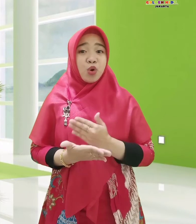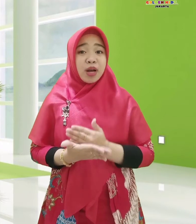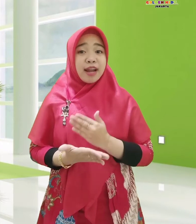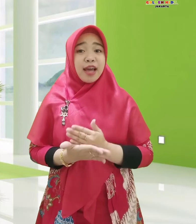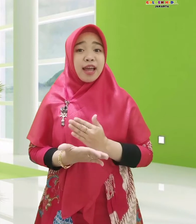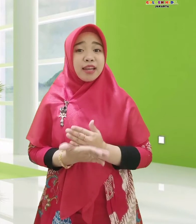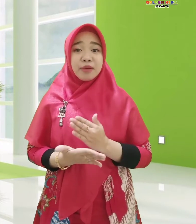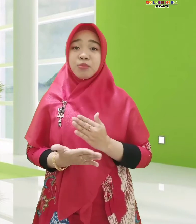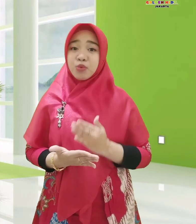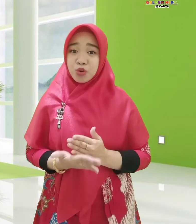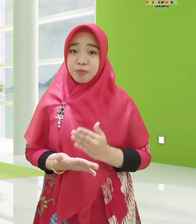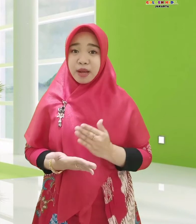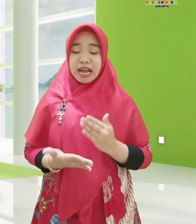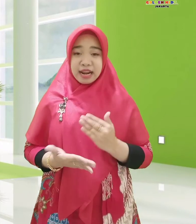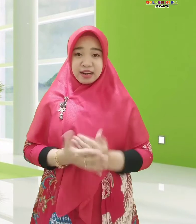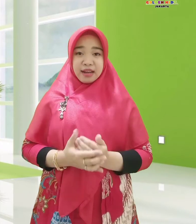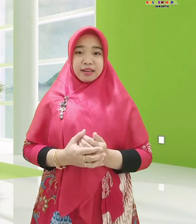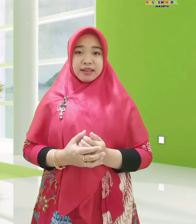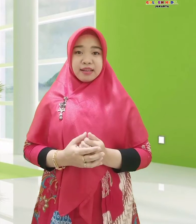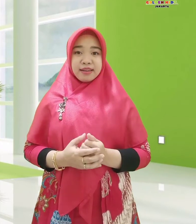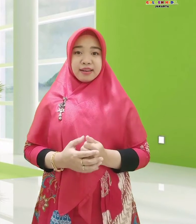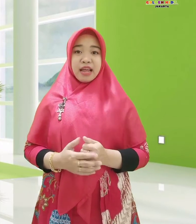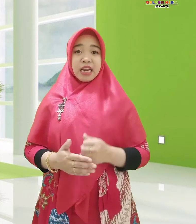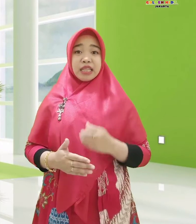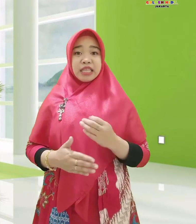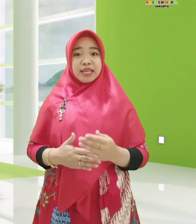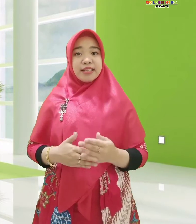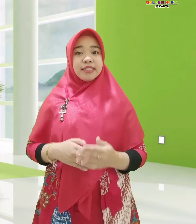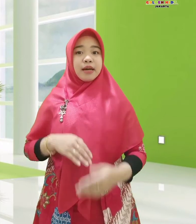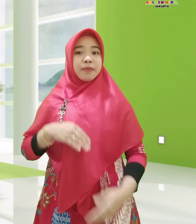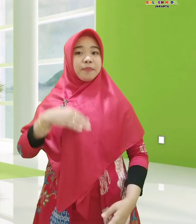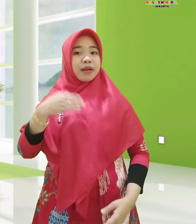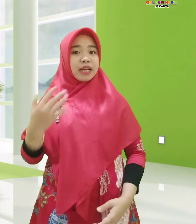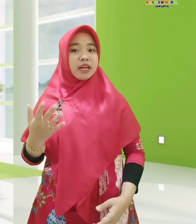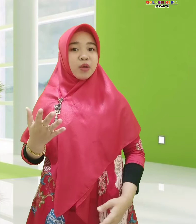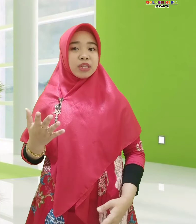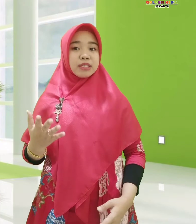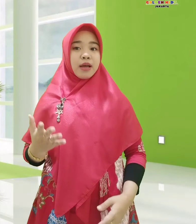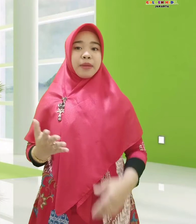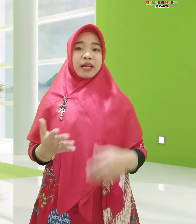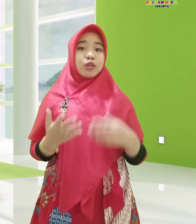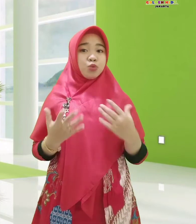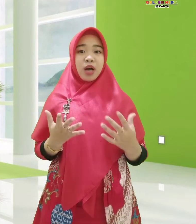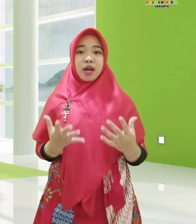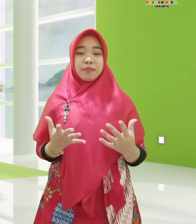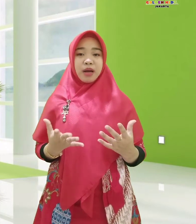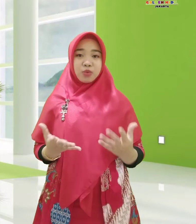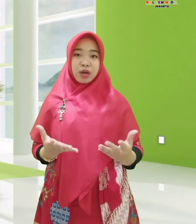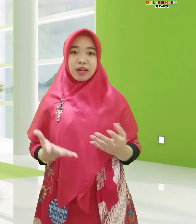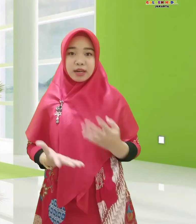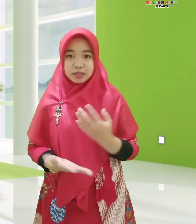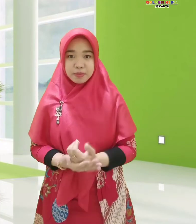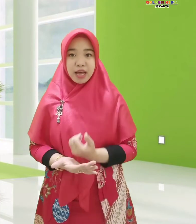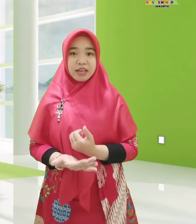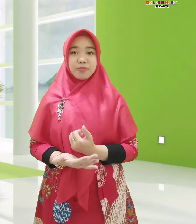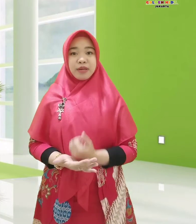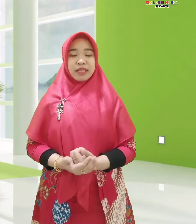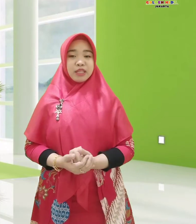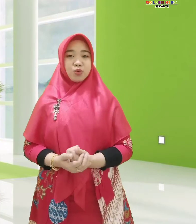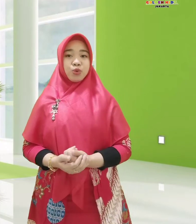mencontohkan hal yang buruk kepada anak. Nah, nantinya jika mereka dewasa, mereka juga akan melakukan hal seperti itu,